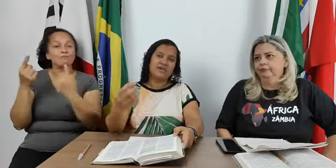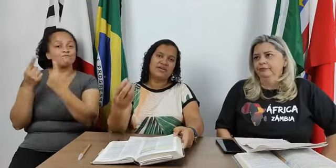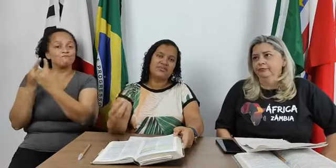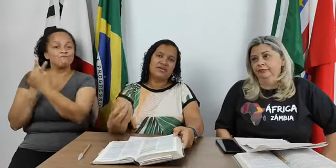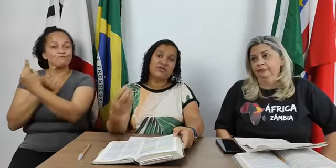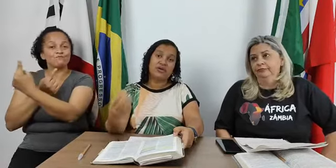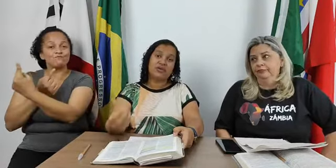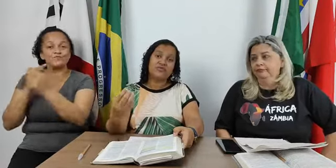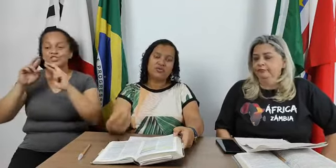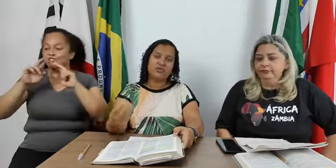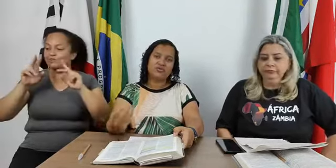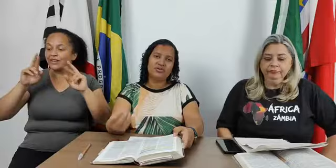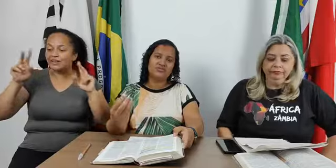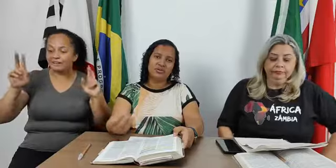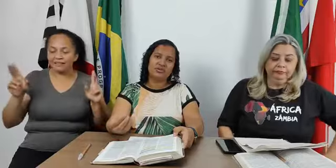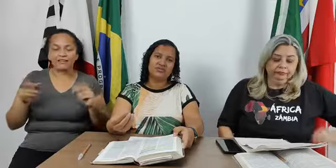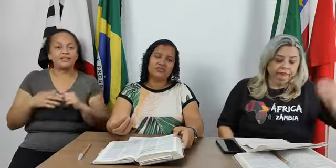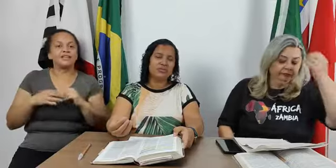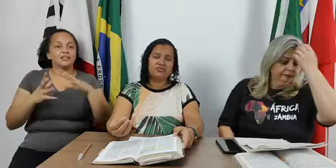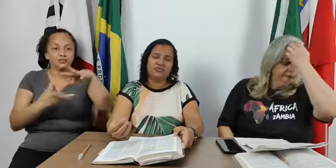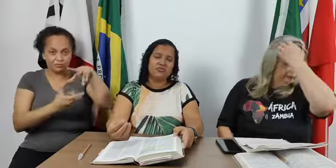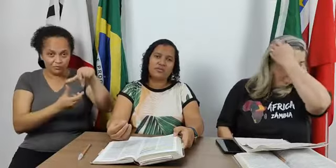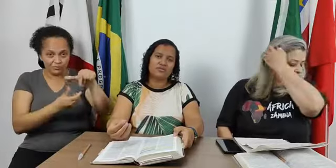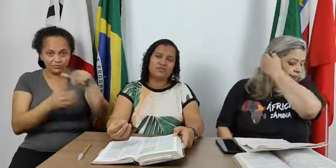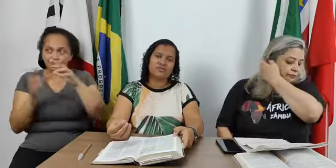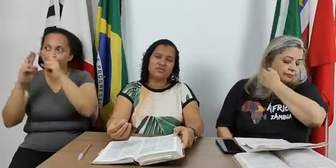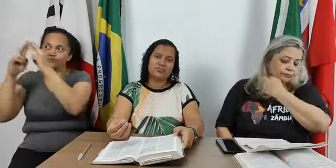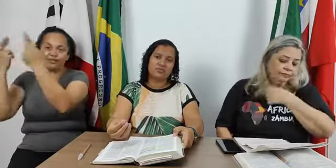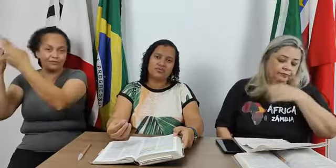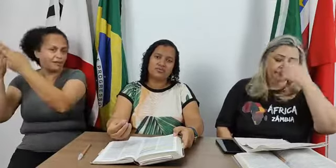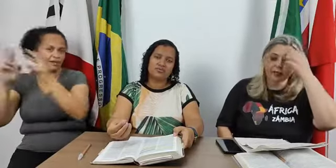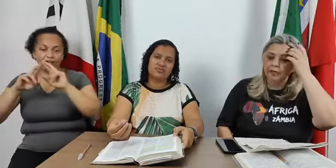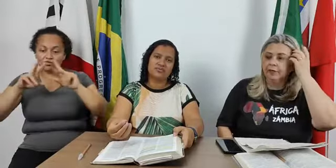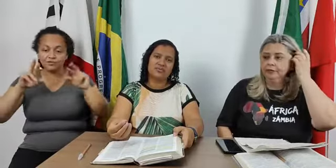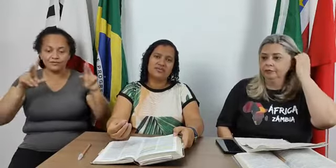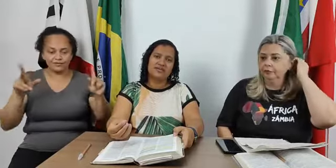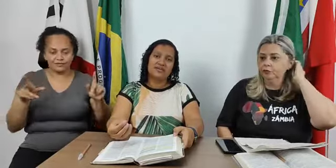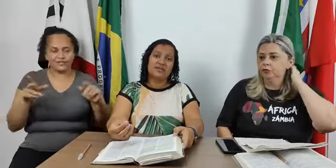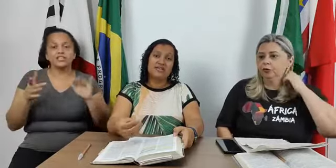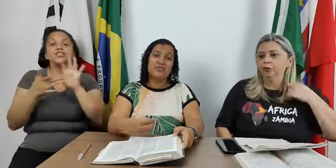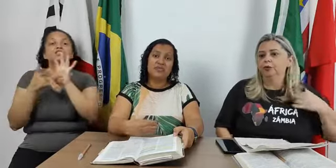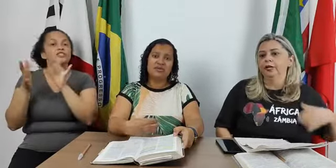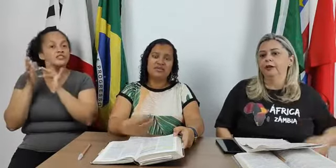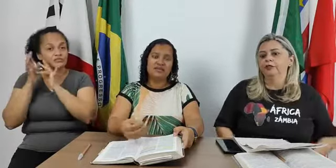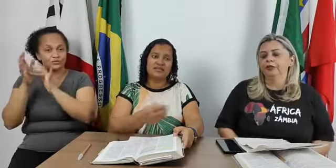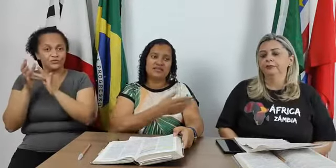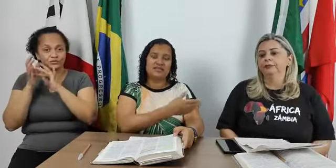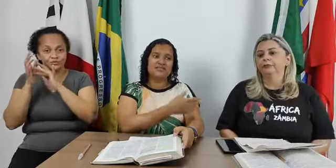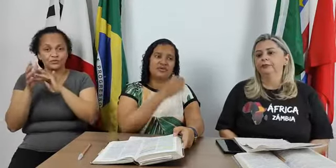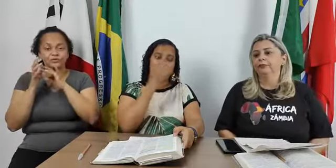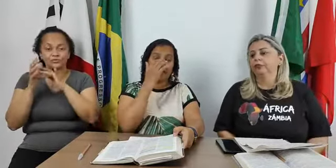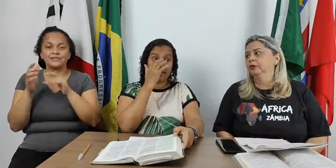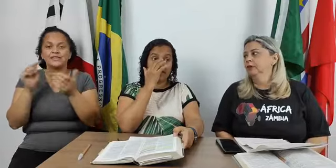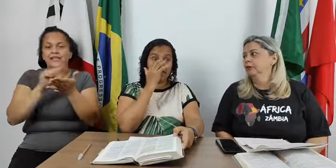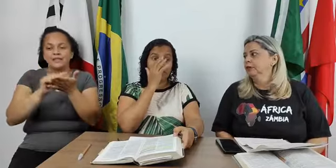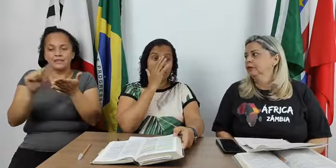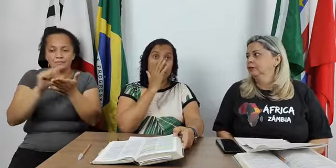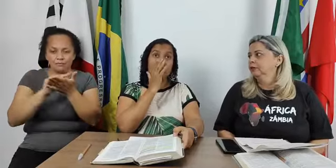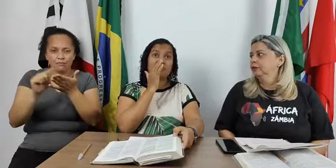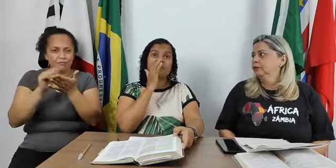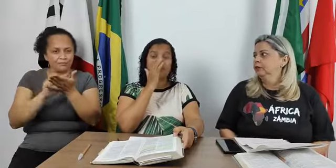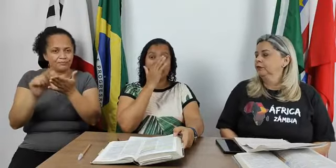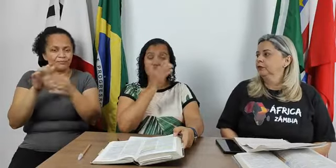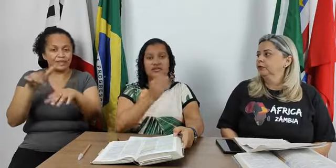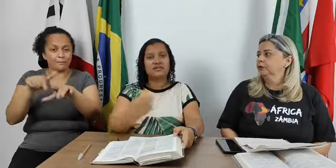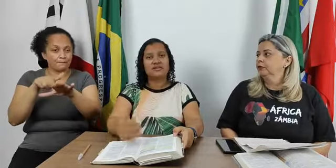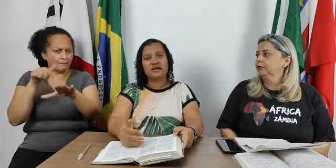né? Imagina, o Criador do universo lavou os pés dos discípulos. E a Cida falou, né? Nós não